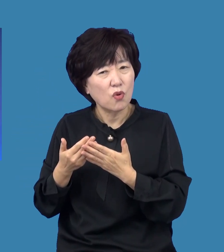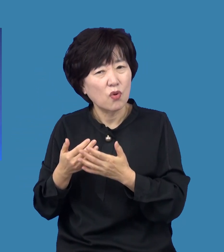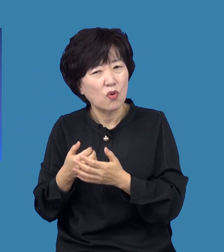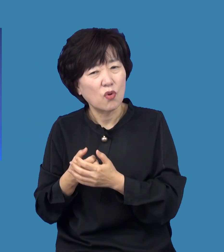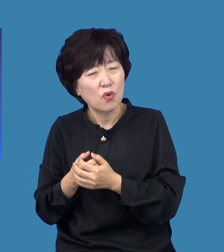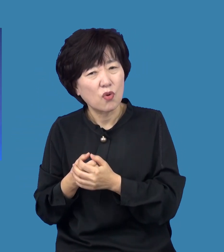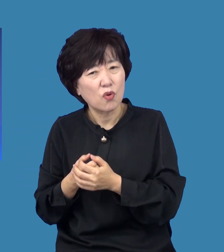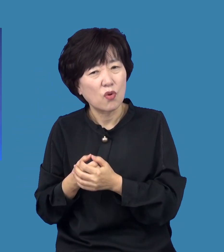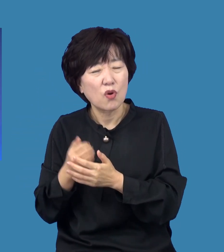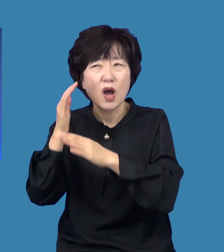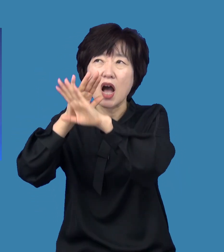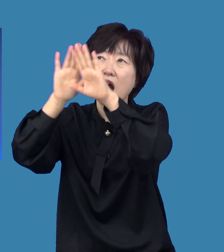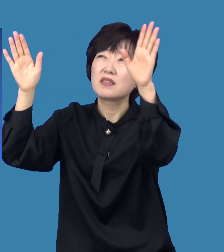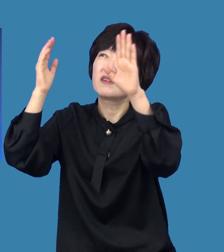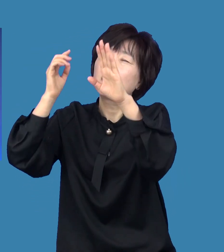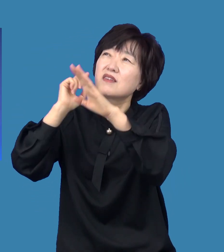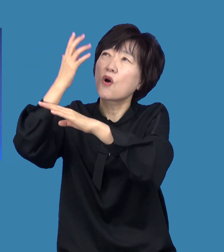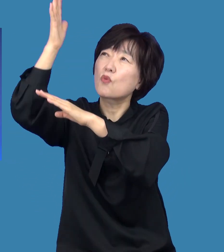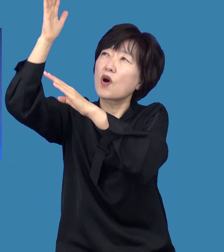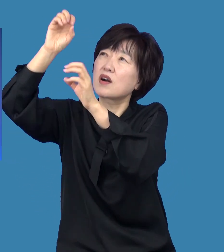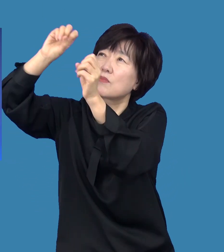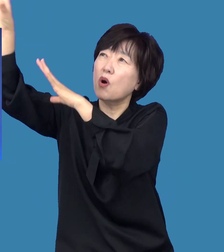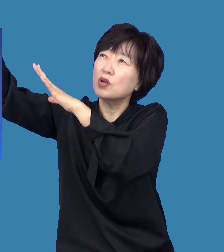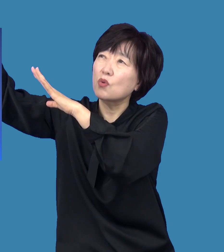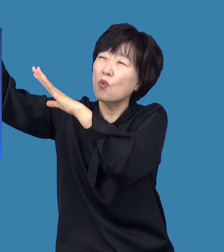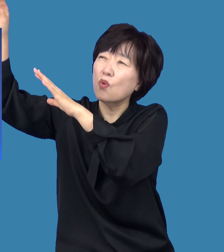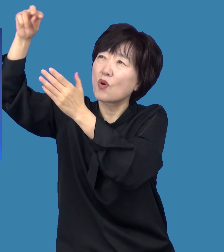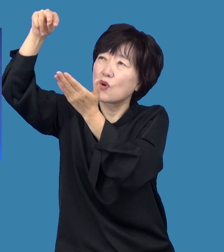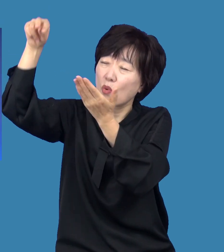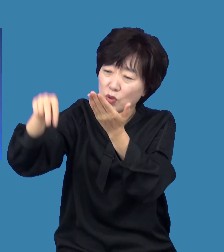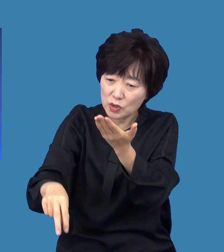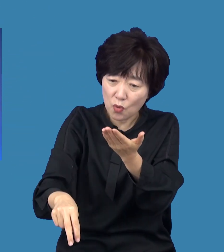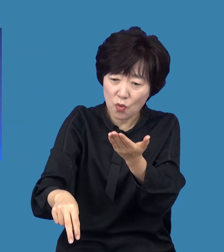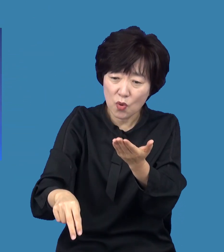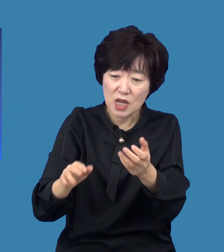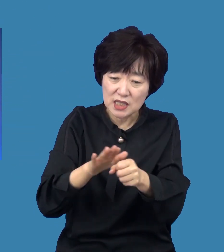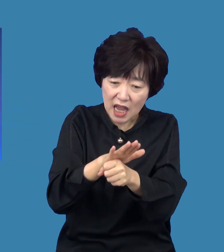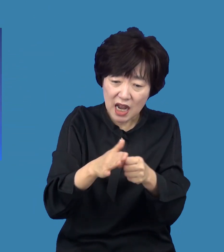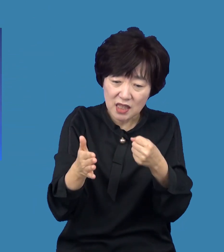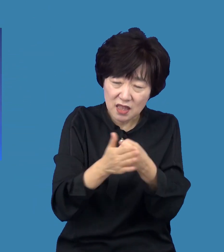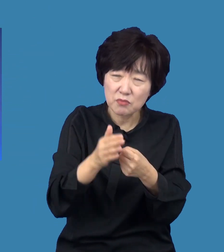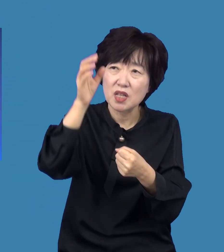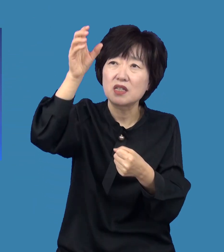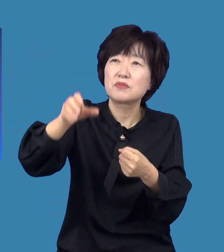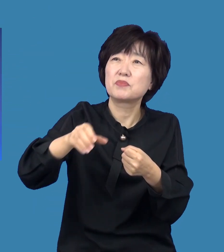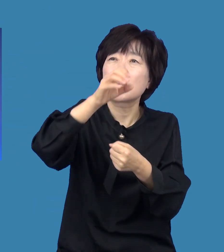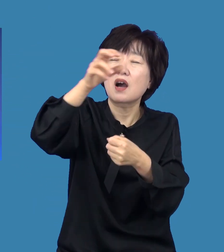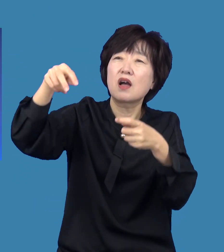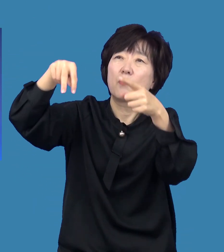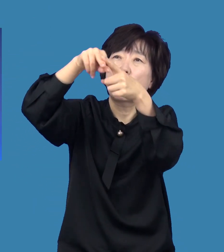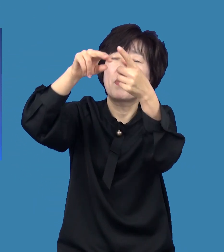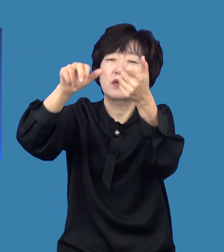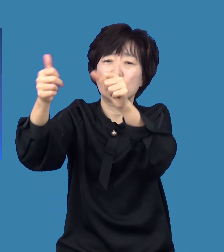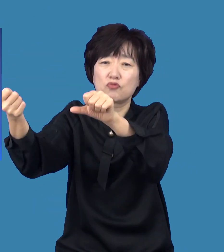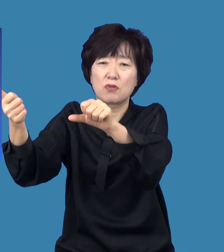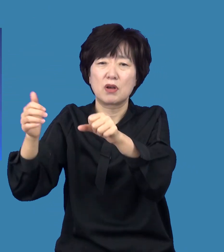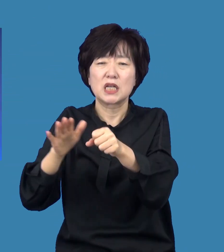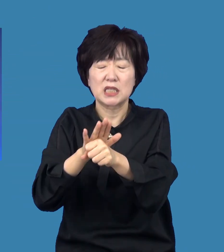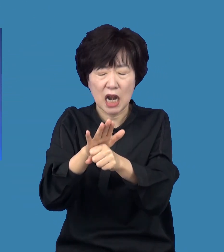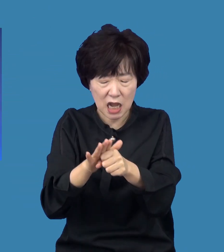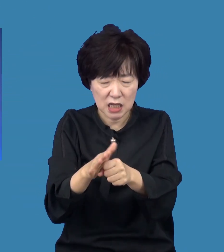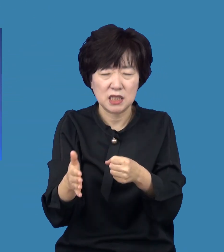하늘 영광을 모르고 이 땅에 오시고 사랑하심으로 십자가에 못 박혀 죽으셨습니다. 왜? 사랑하시니까.